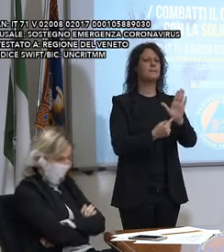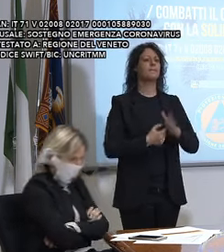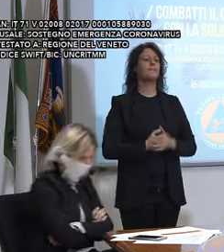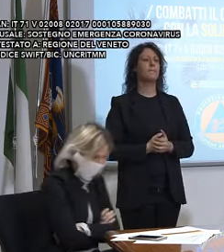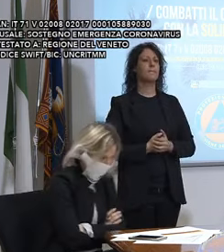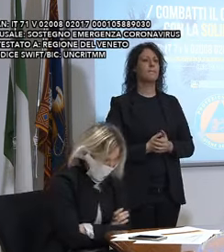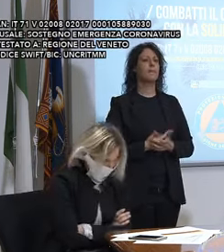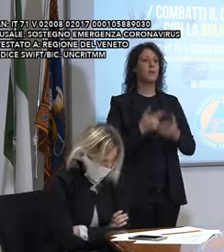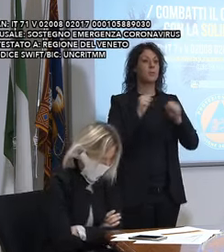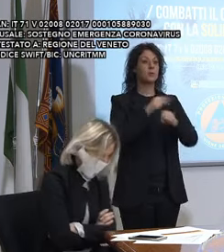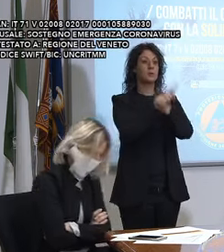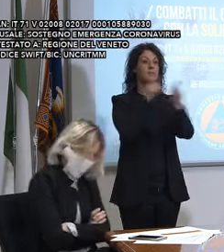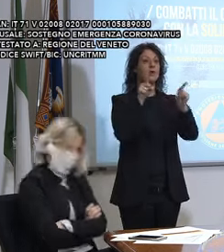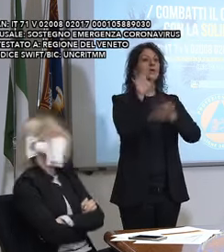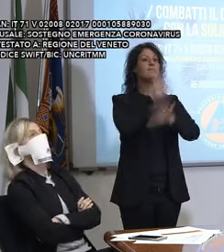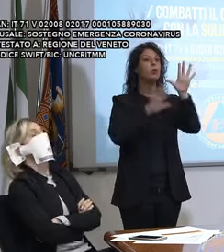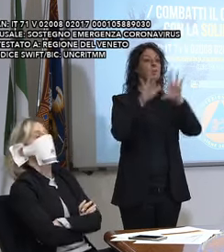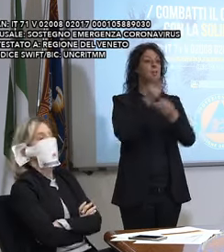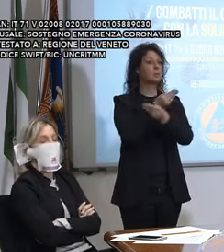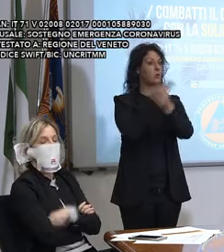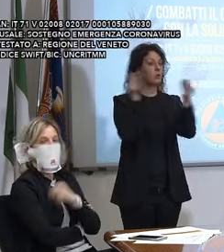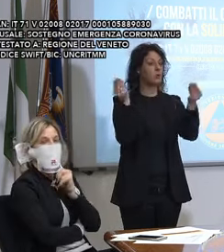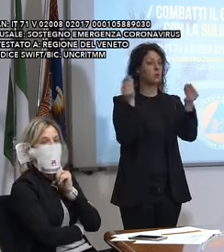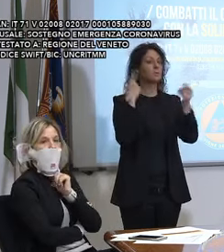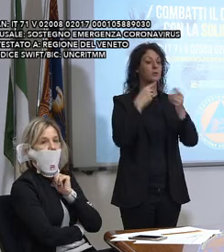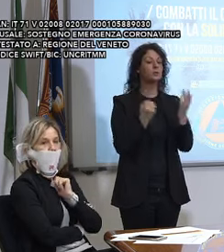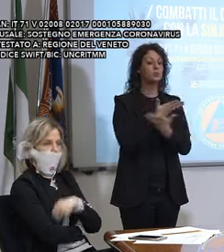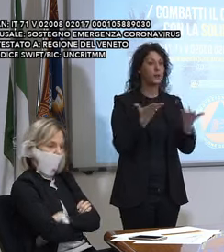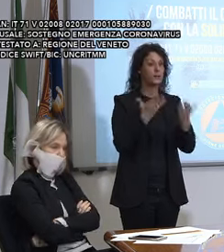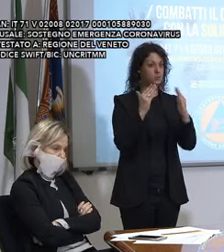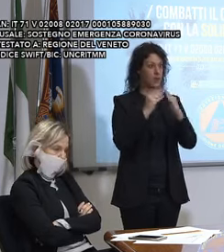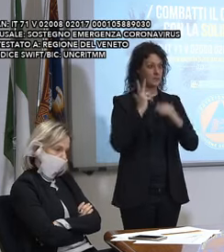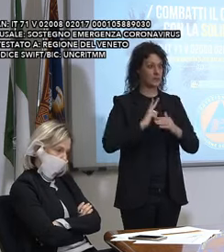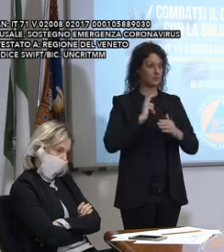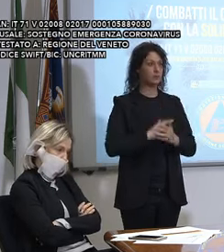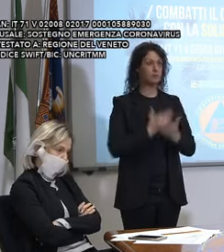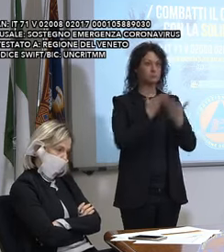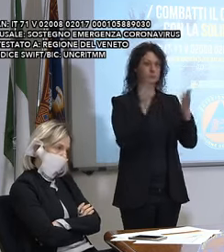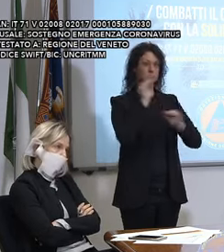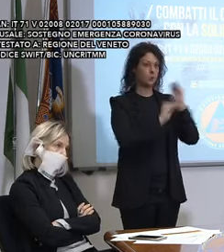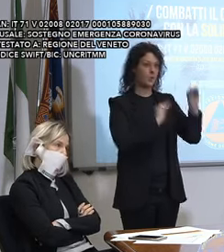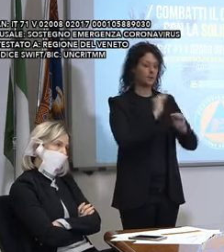anche informazione a tutti di quello che è accaduto, sta accadendo e vorremmo fare. Domande?